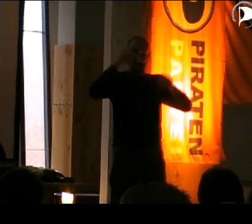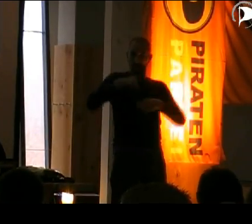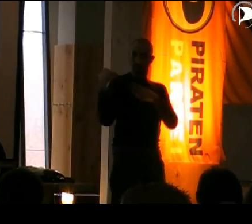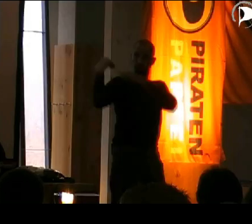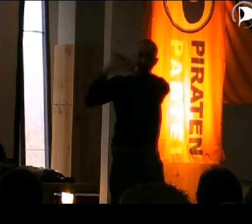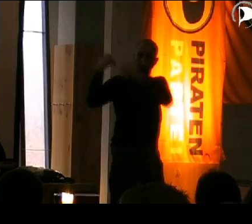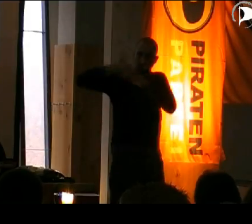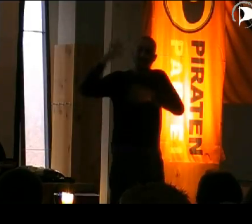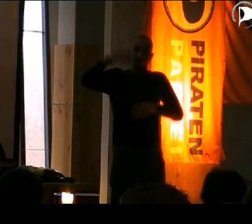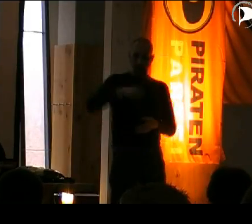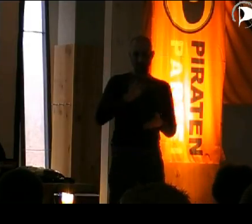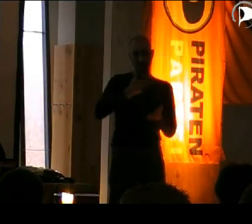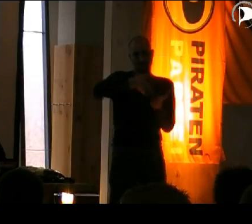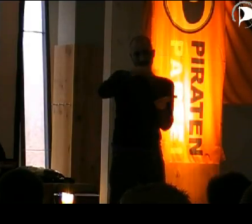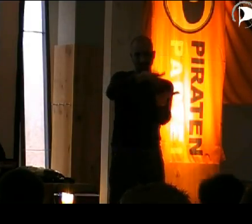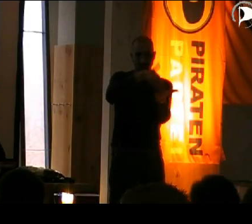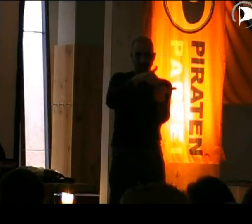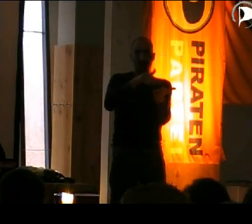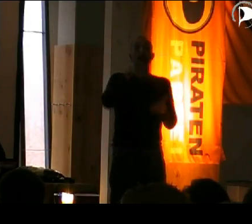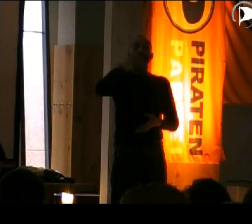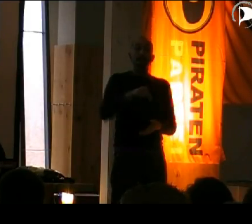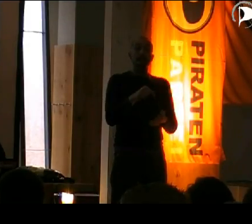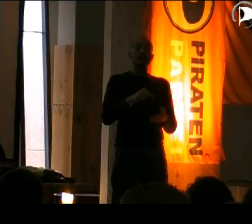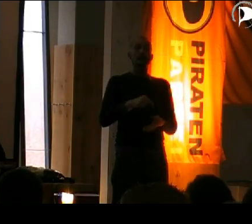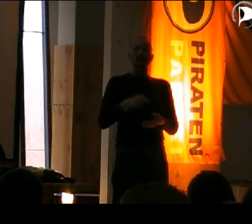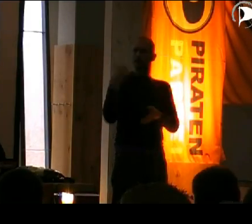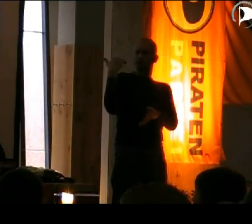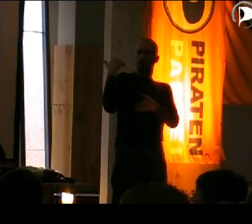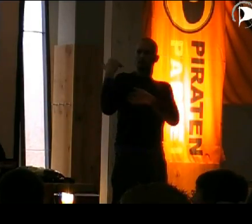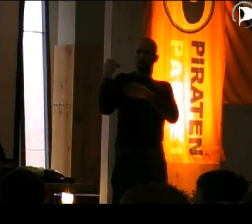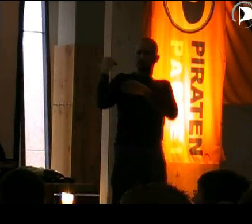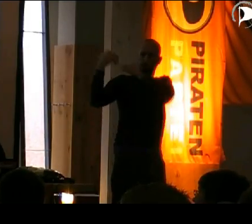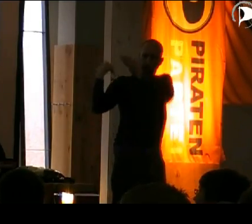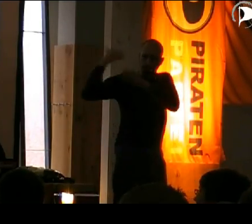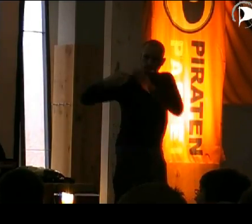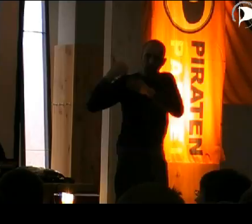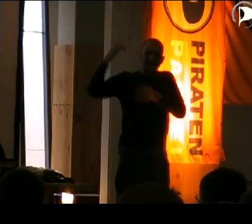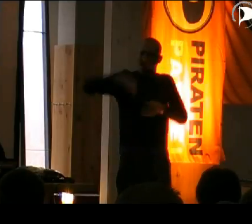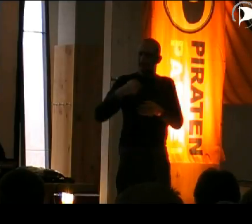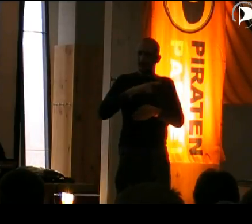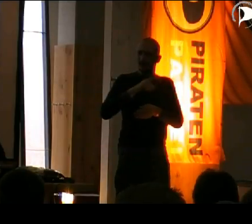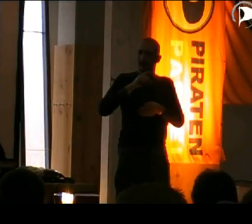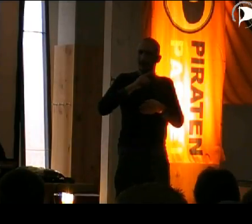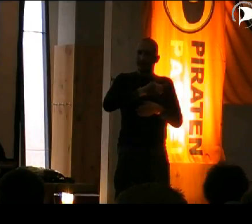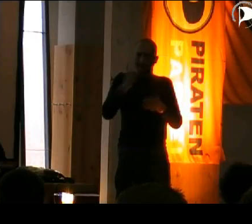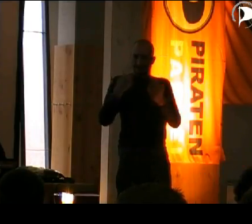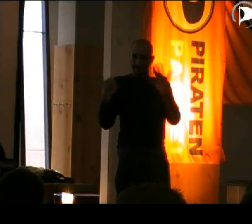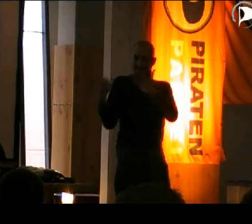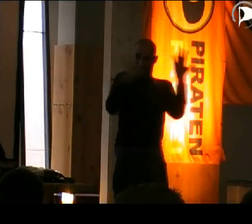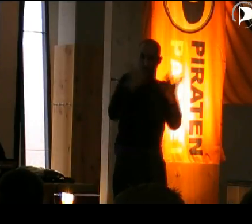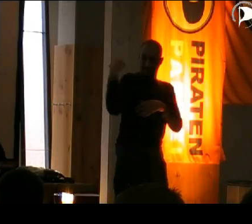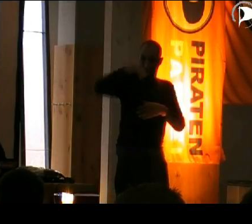einfach mal vorteil leben auf dem spiel weil traditionen arroganz partei willst mir mut nach sechs jahren tradition reden